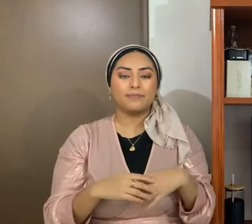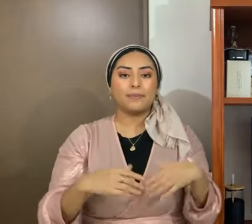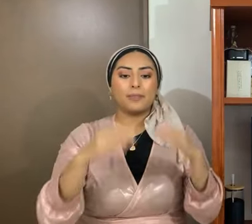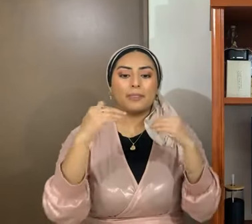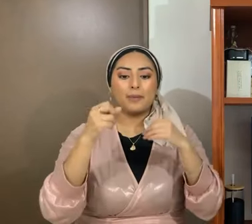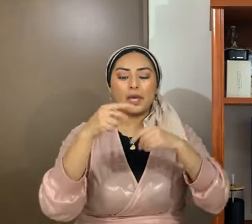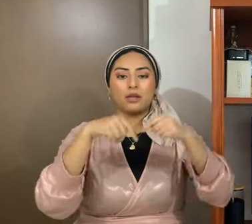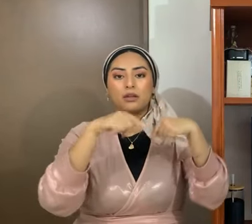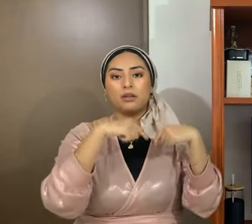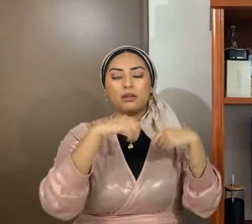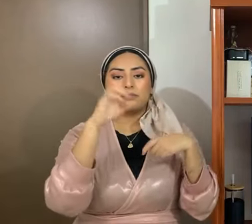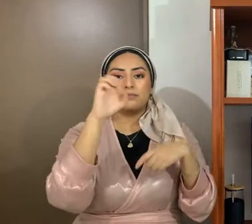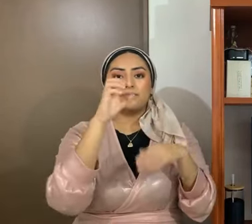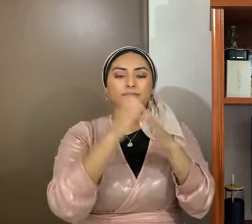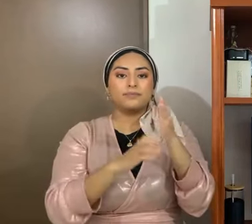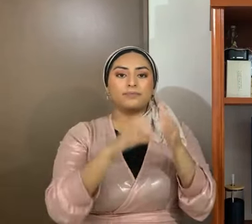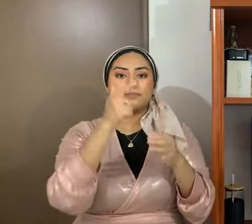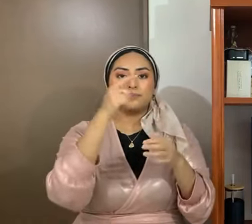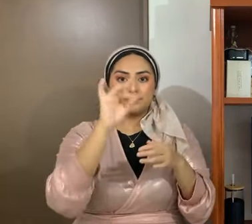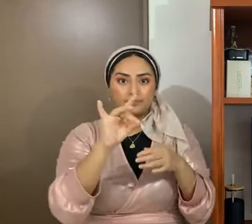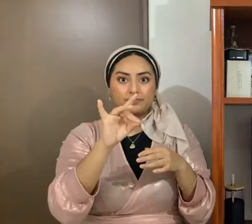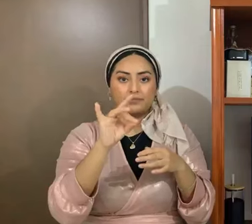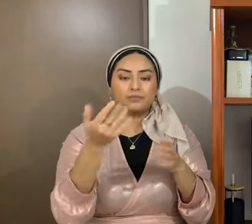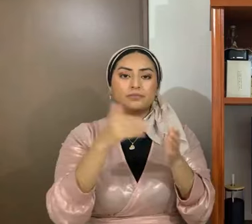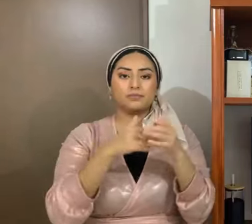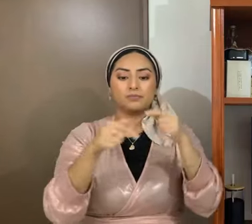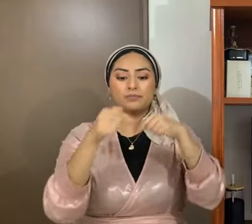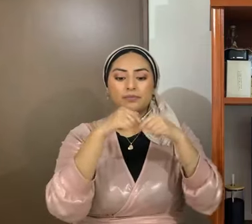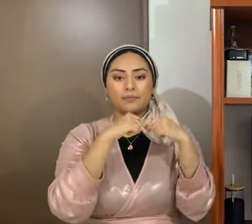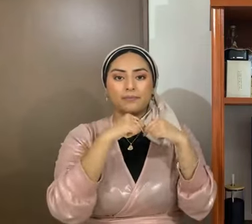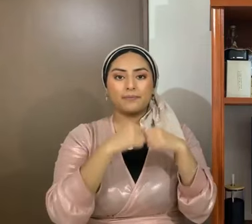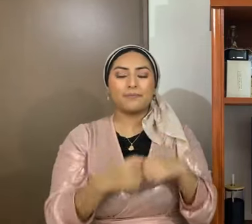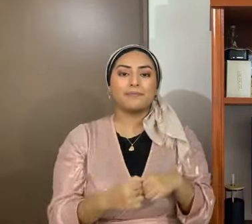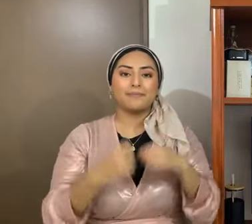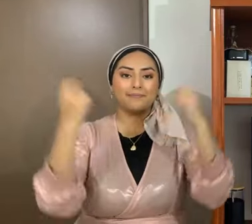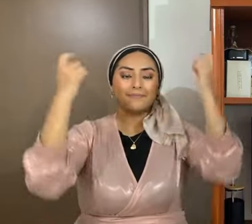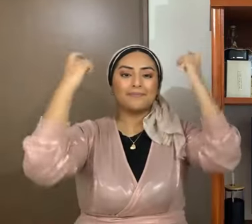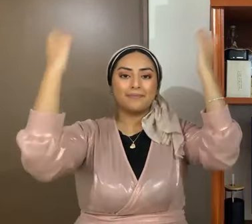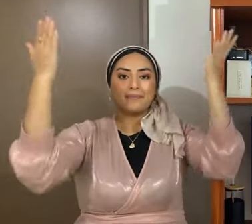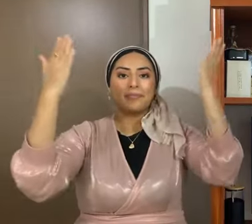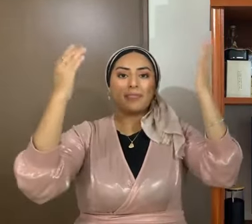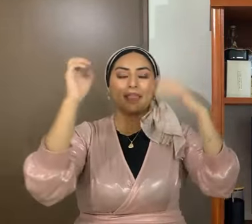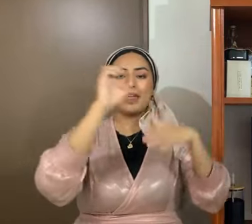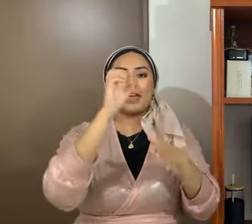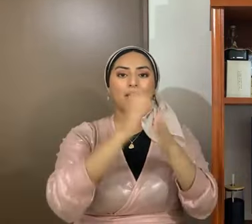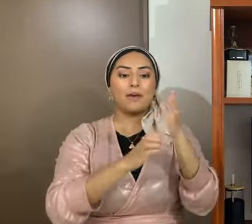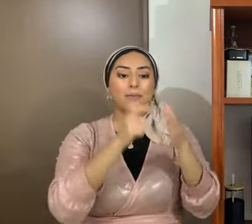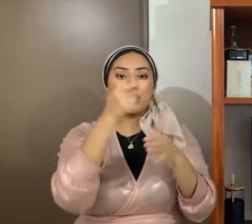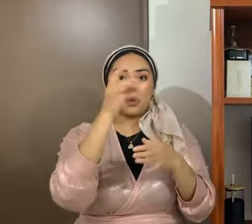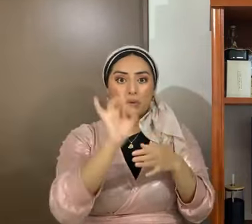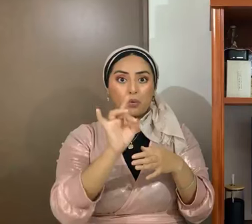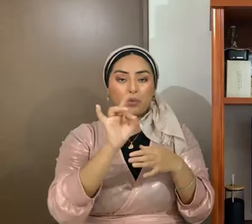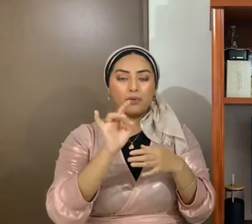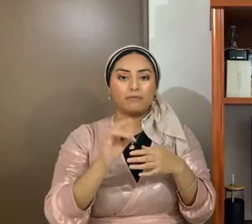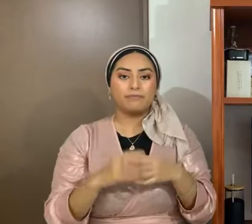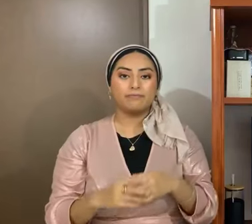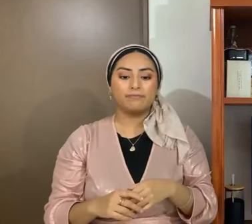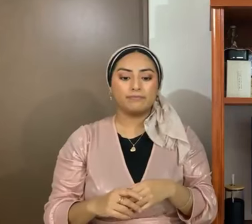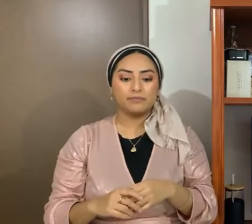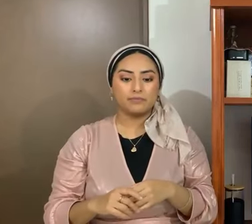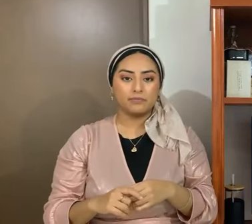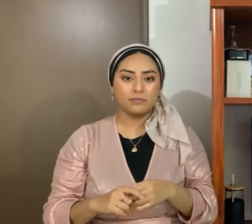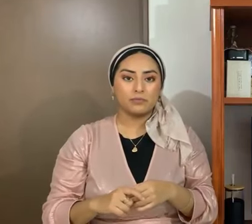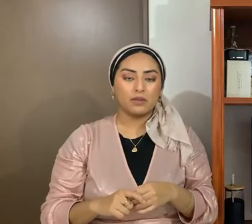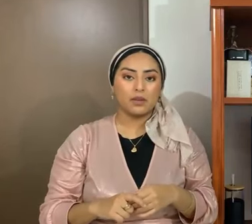Vamos a regresar a Éxodo 28, vamos para allá, sí, aleluya, Éxodo 28,